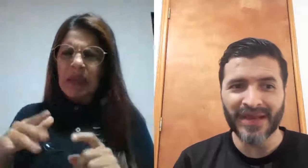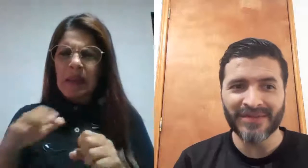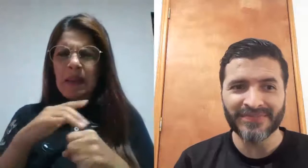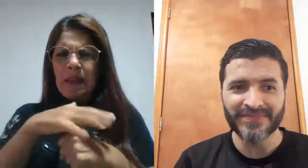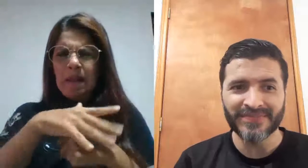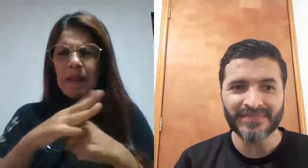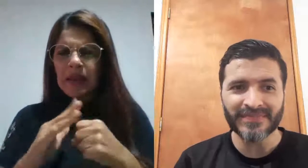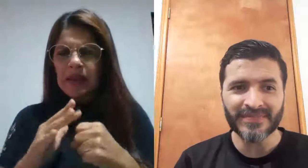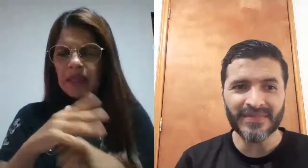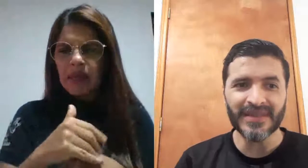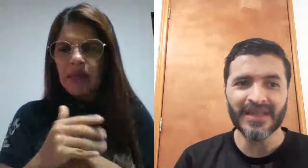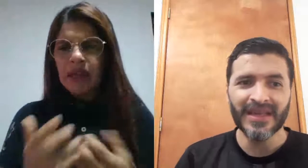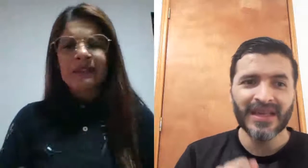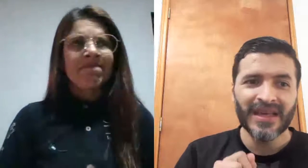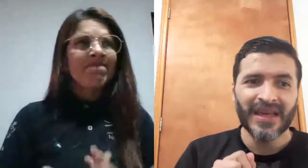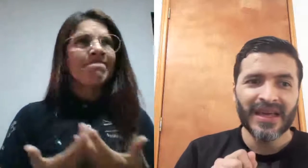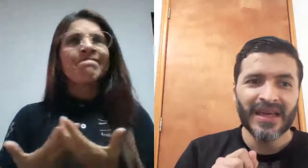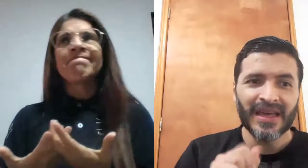incertidumbre.